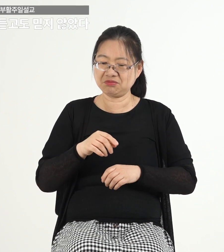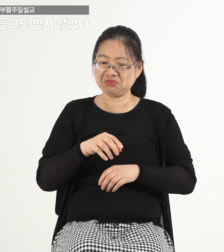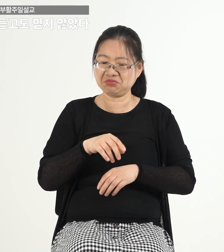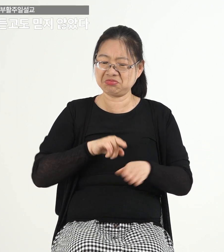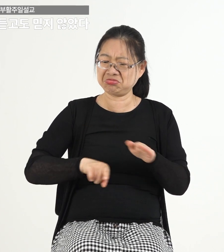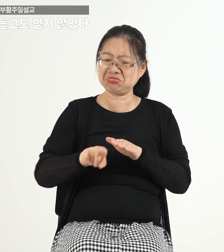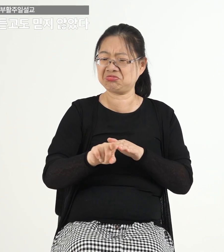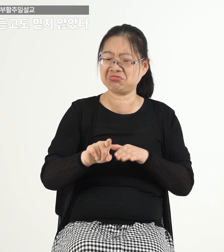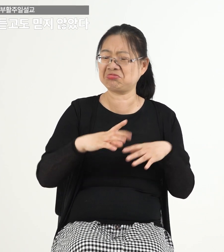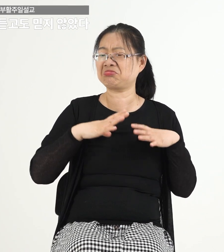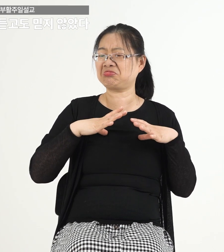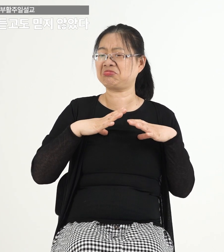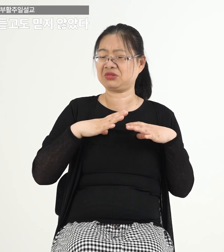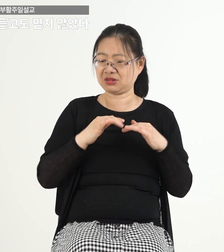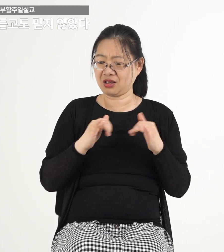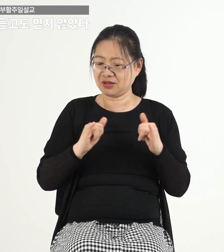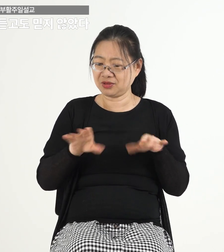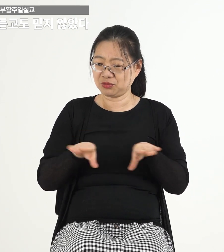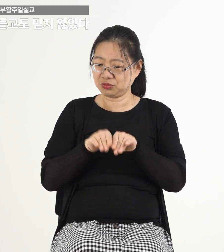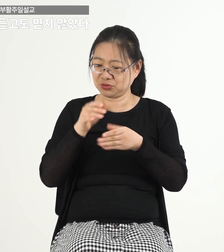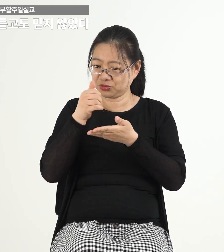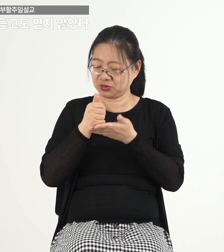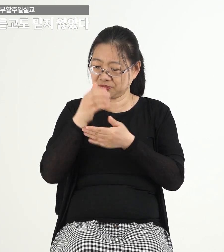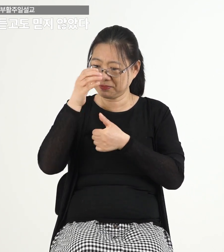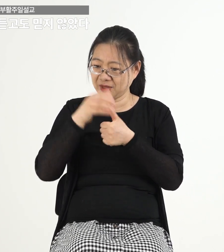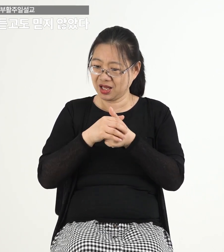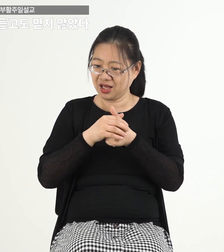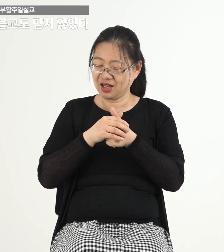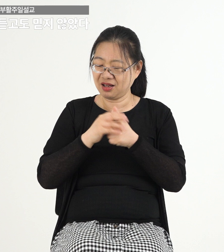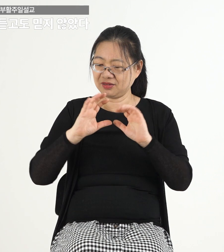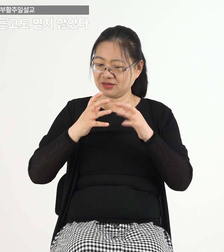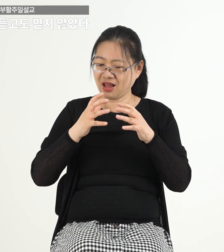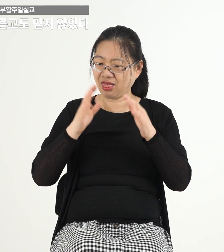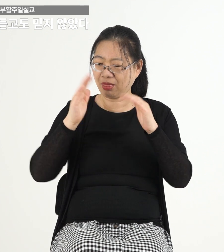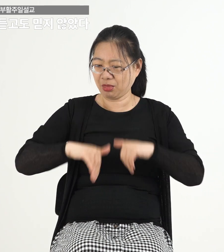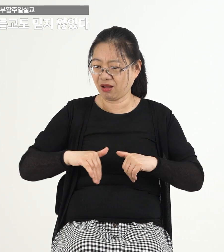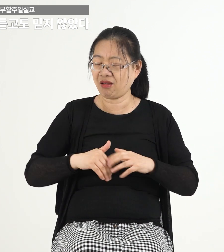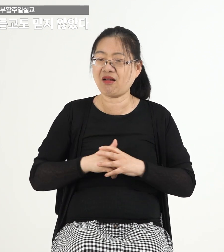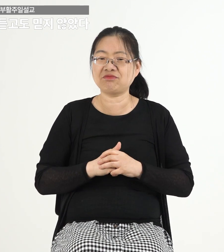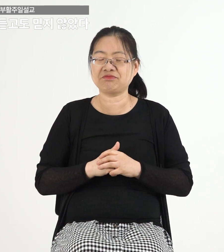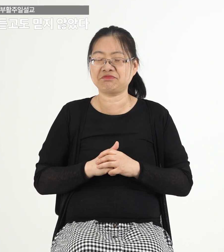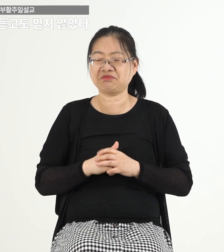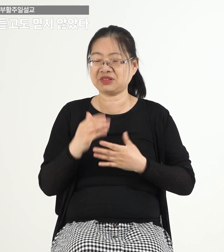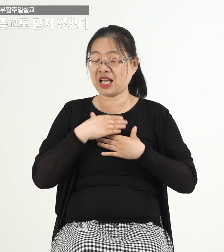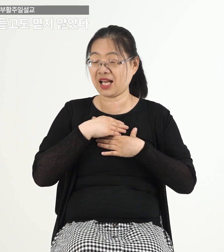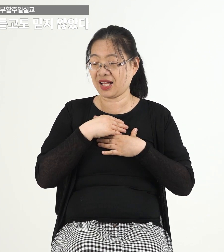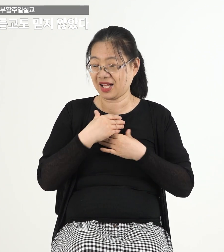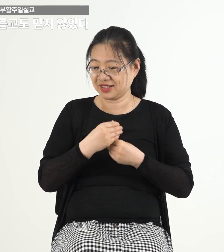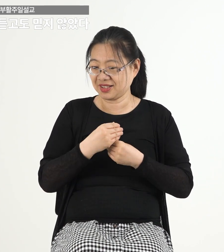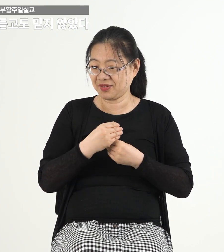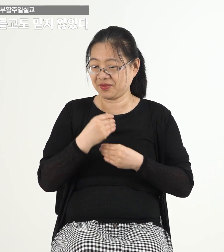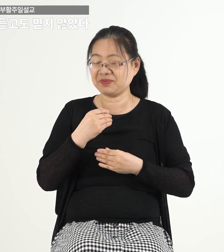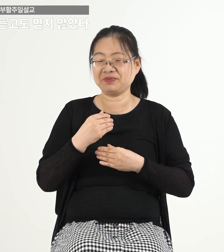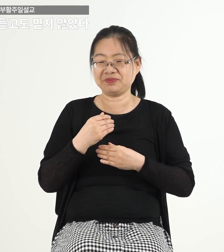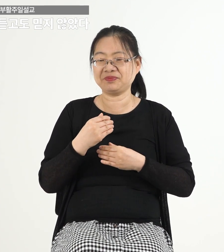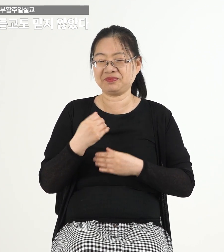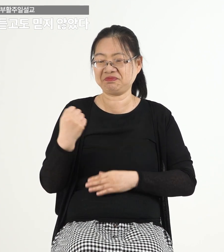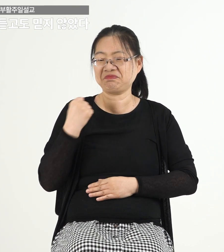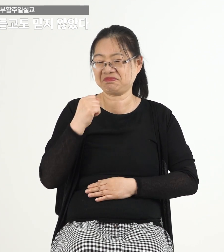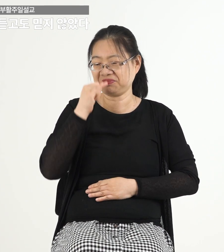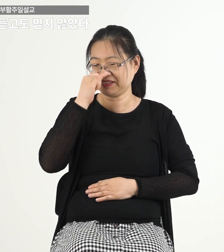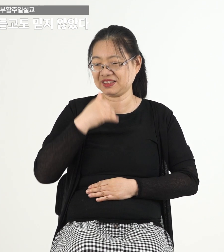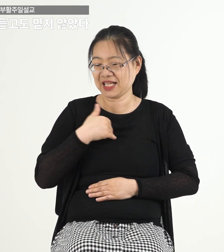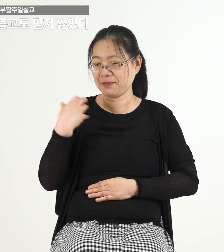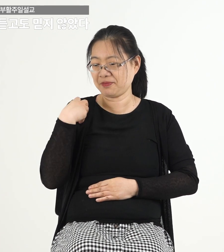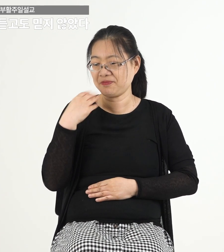좋아하고 그런 사람이 국무총리 됐다간 다시 나라 말아먹어. 안정감이 있는 내가 되는 게 맞지